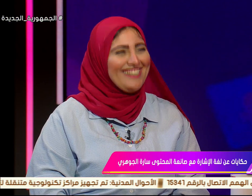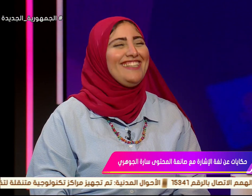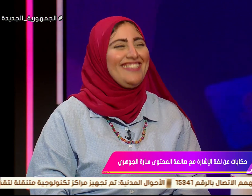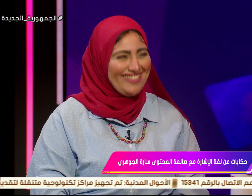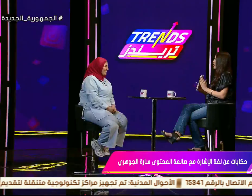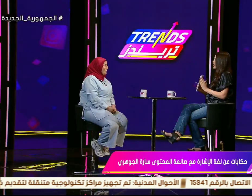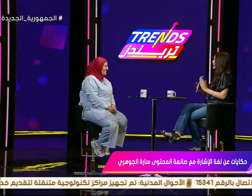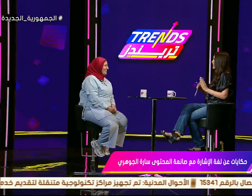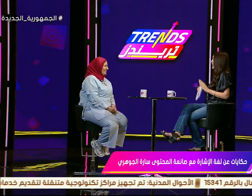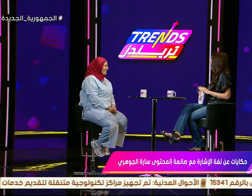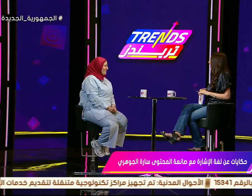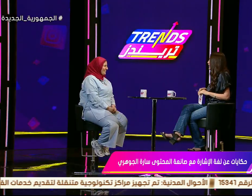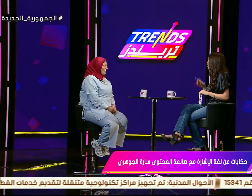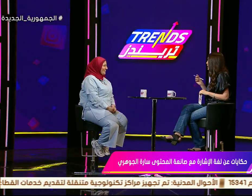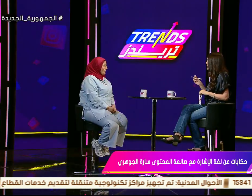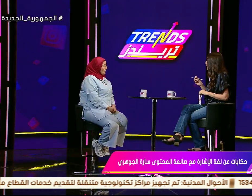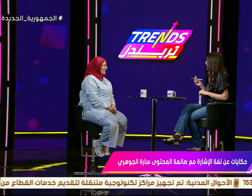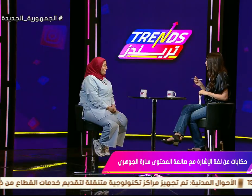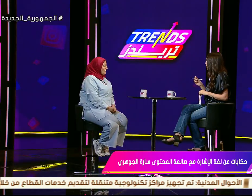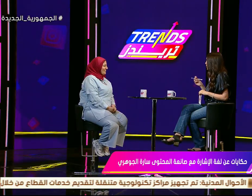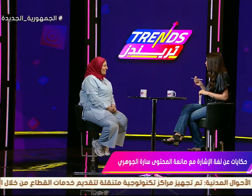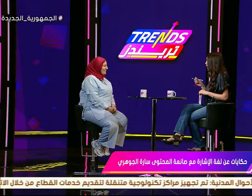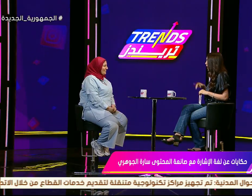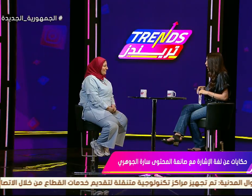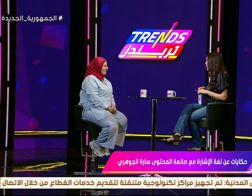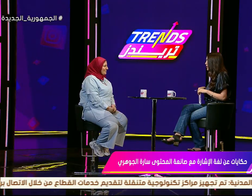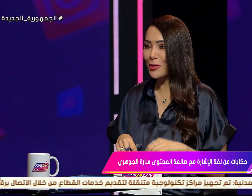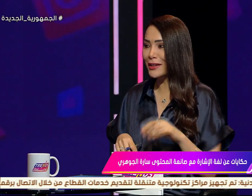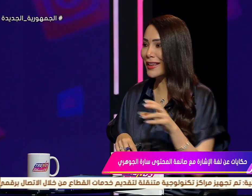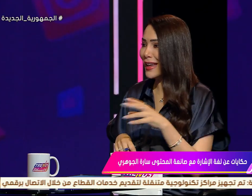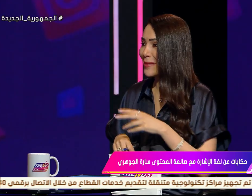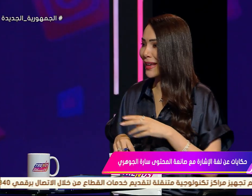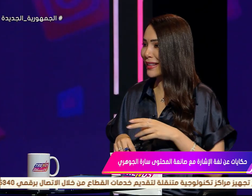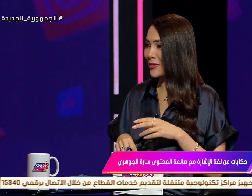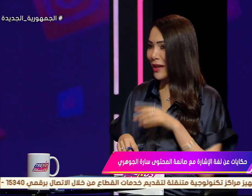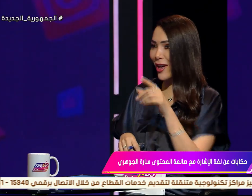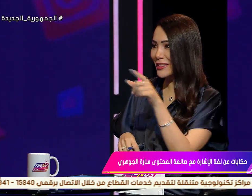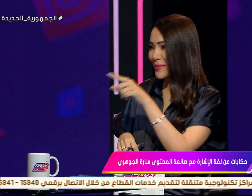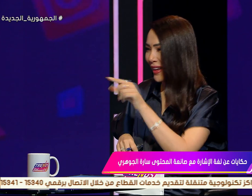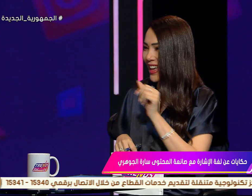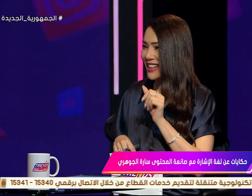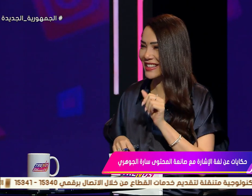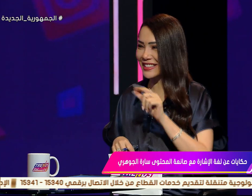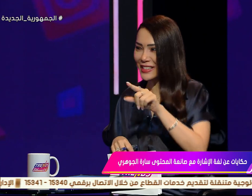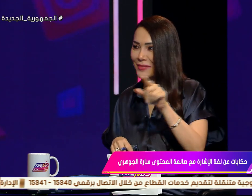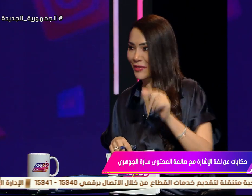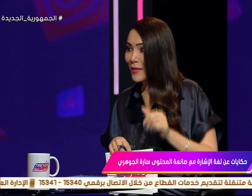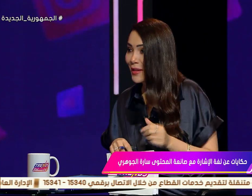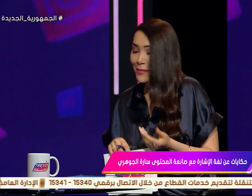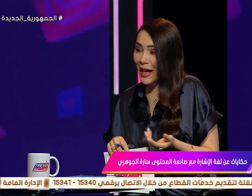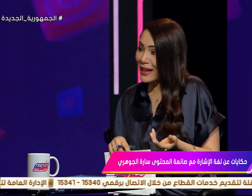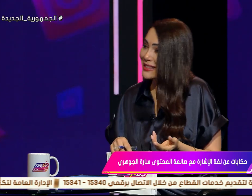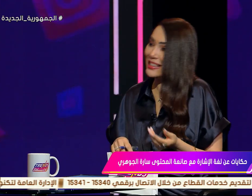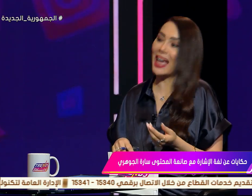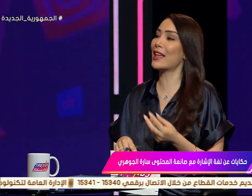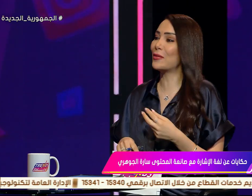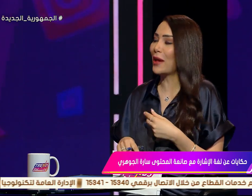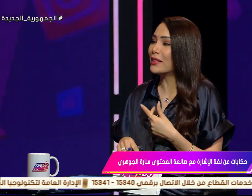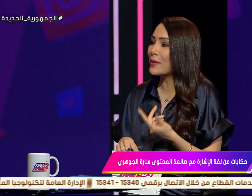الشاشه الصغيره دي، علشان احاول القص كلمه كده اقول اه دي معناها دي فاهمه يعني، بالعكس دي حاجه الواحد دايما